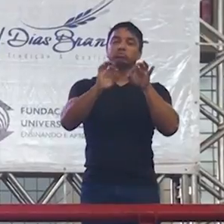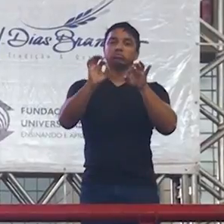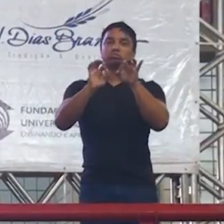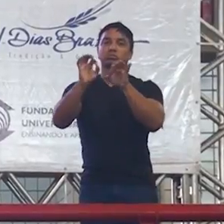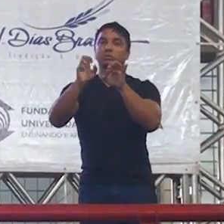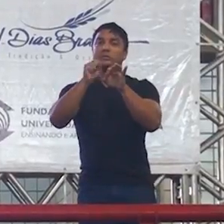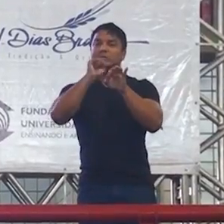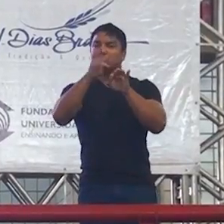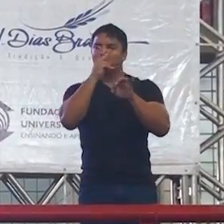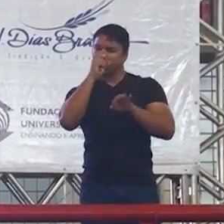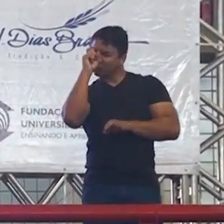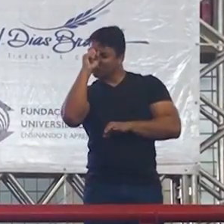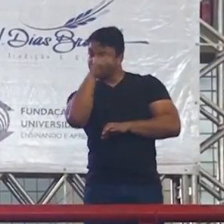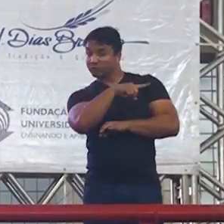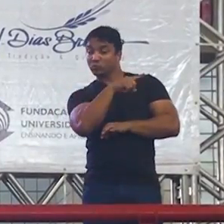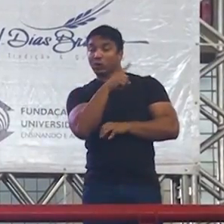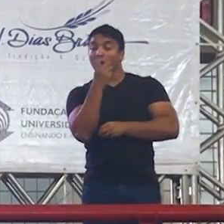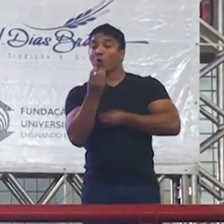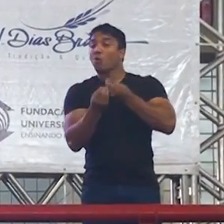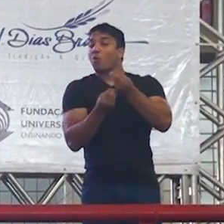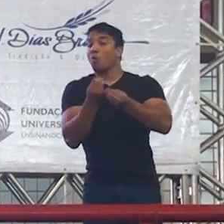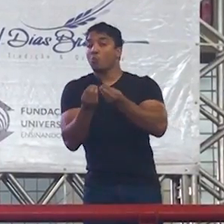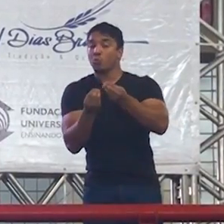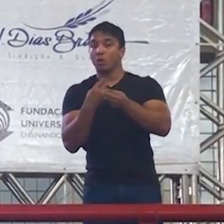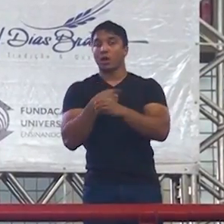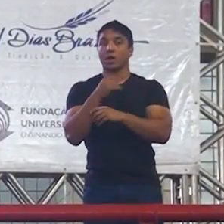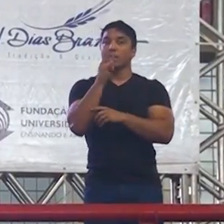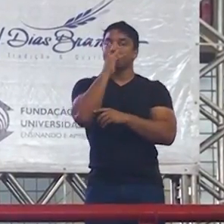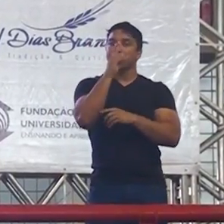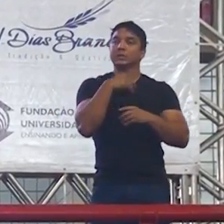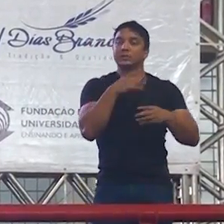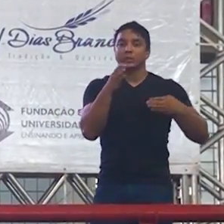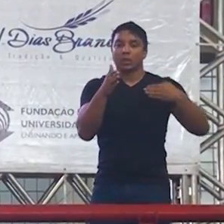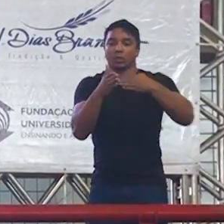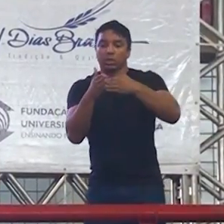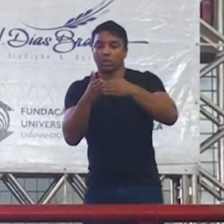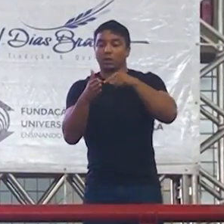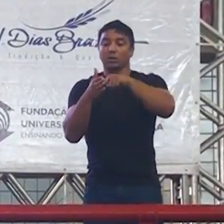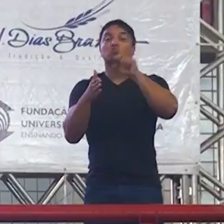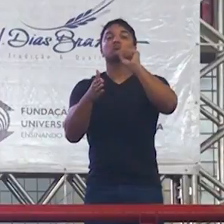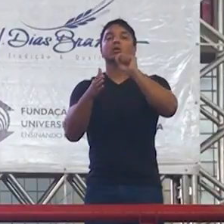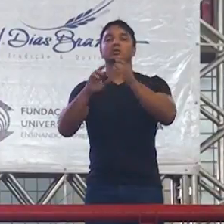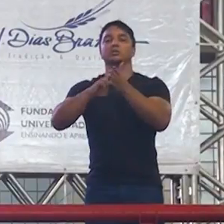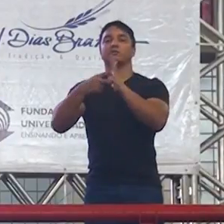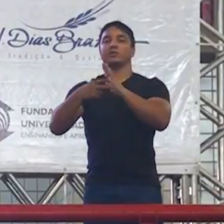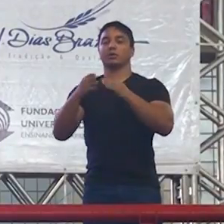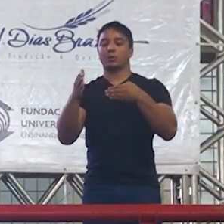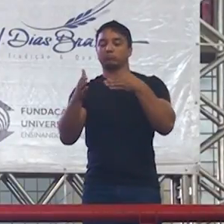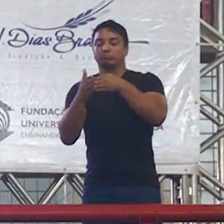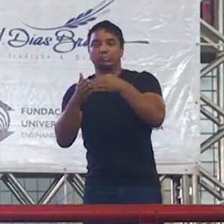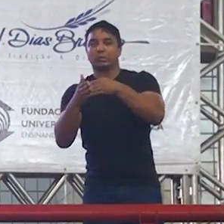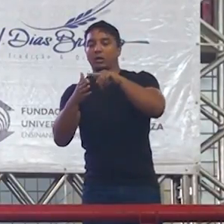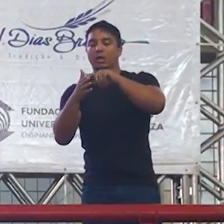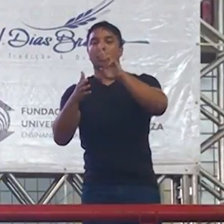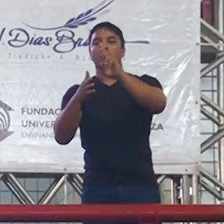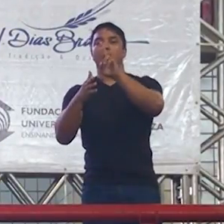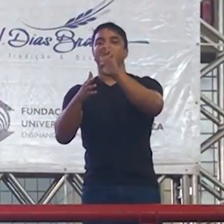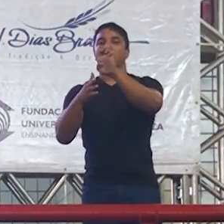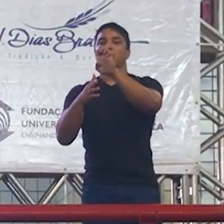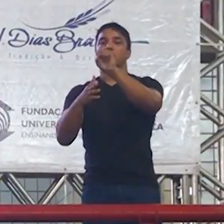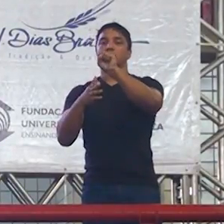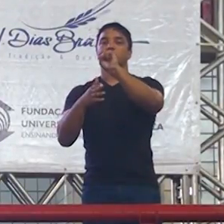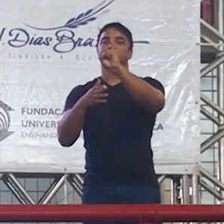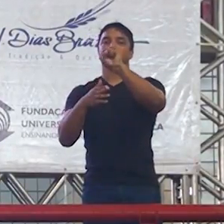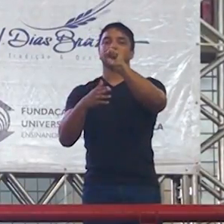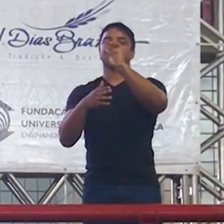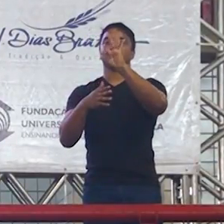encontra alguma dificuldade, nós dizemos que essa corrente elétrica encontrou uma resistência. Pessoal, quando